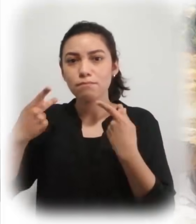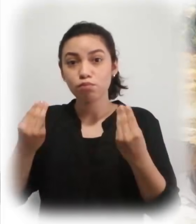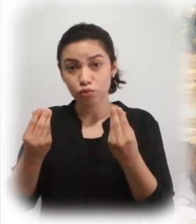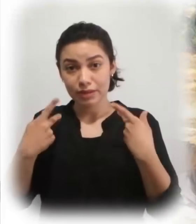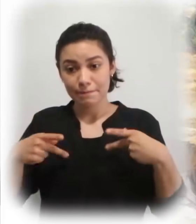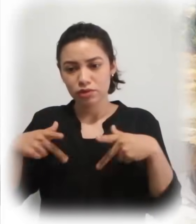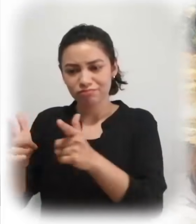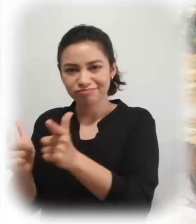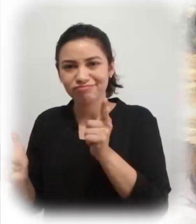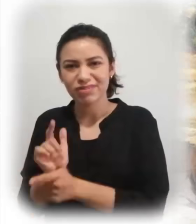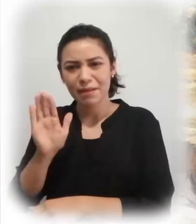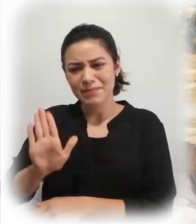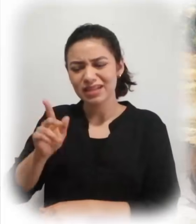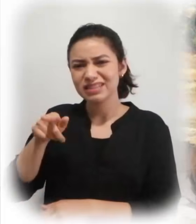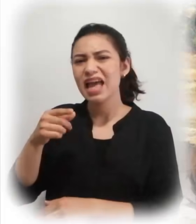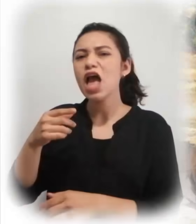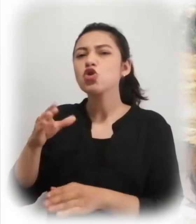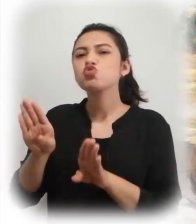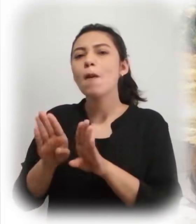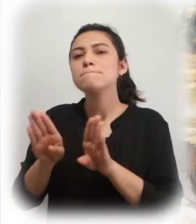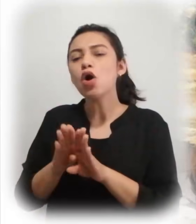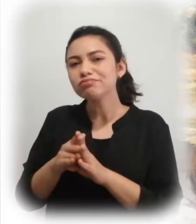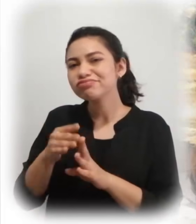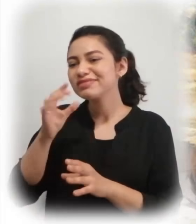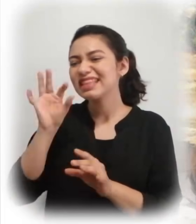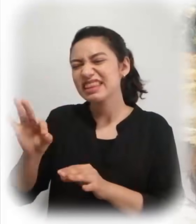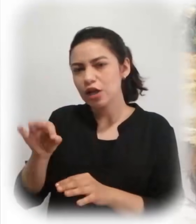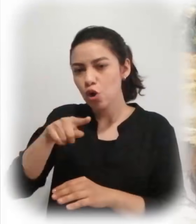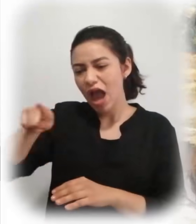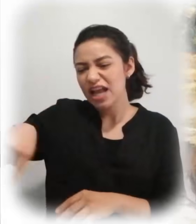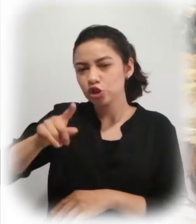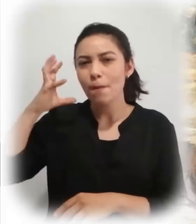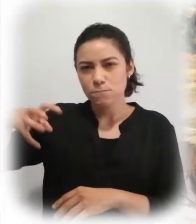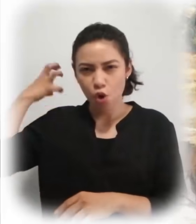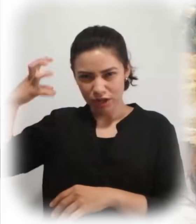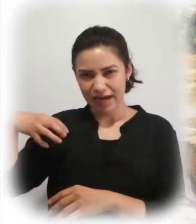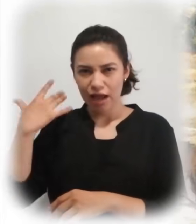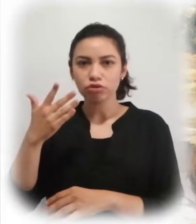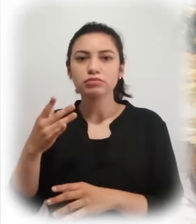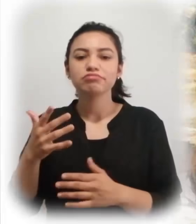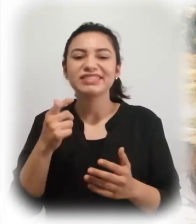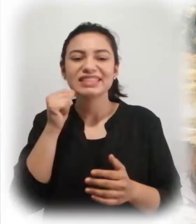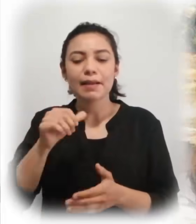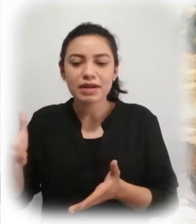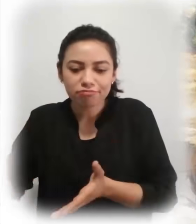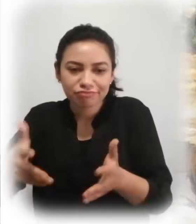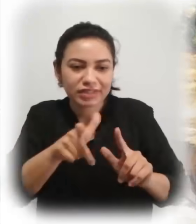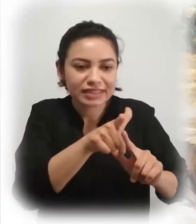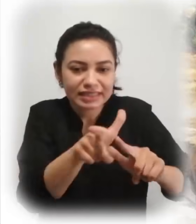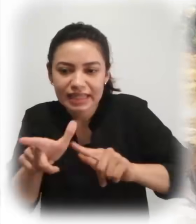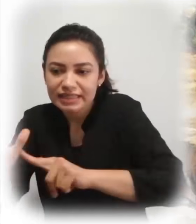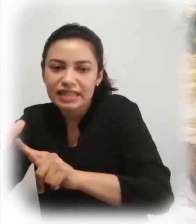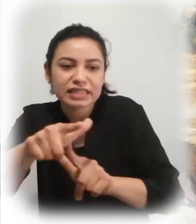aduciendo despersonalización y acarreo por parte de líderes irresponsables sobre personas muy